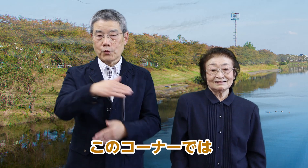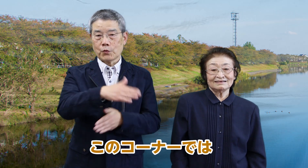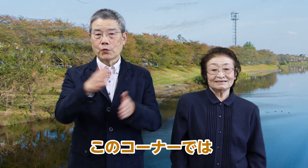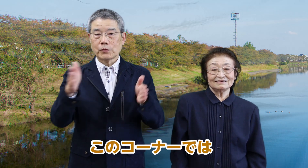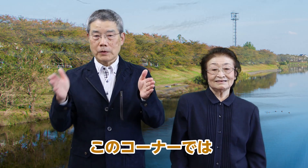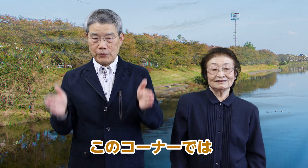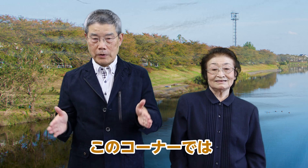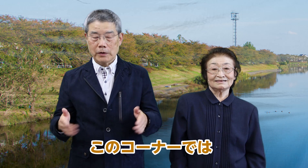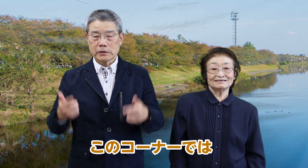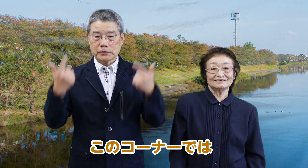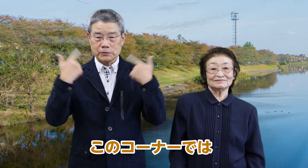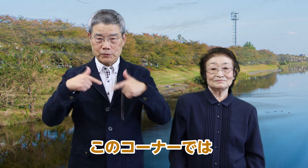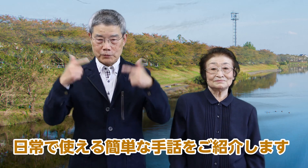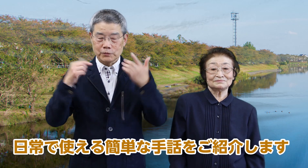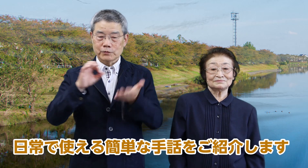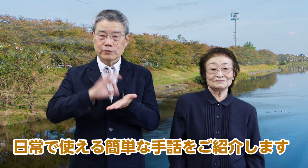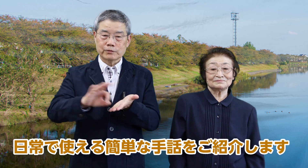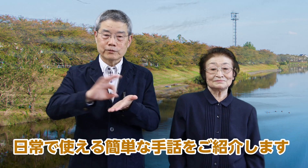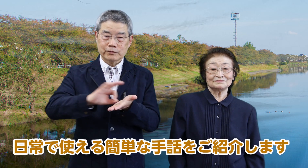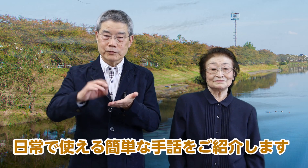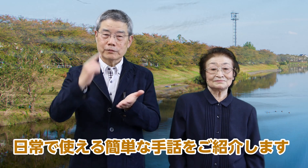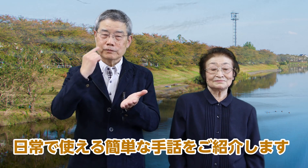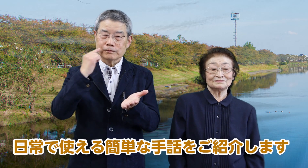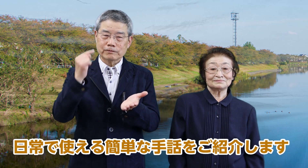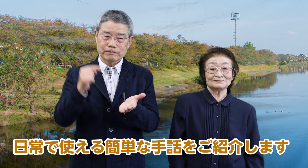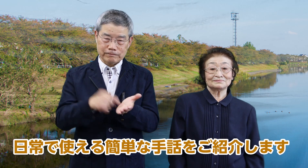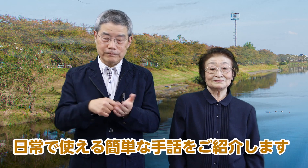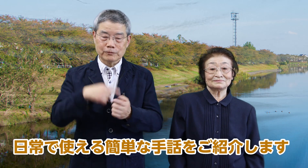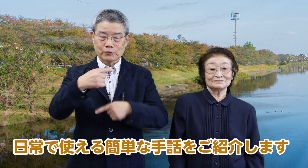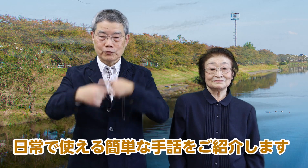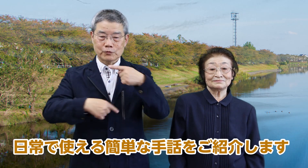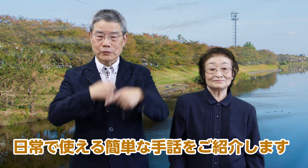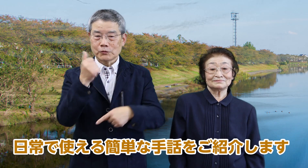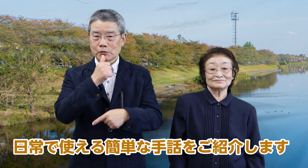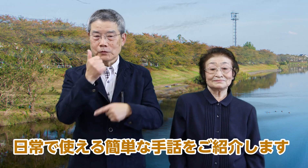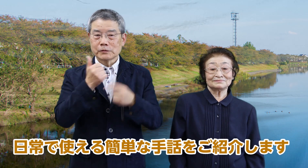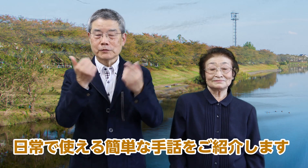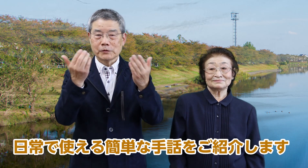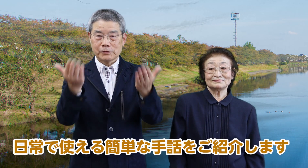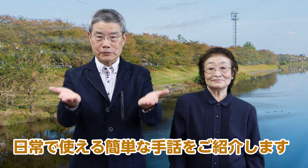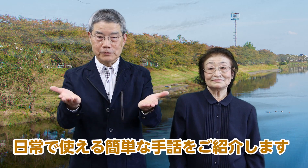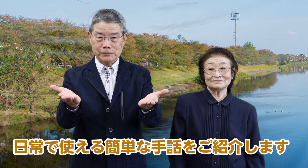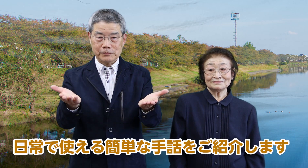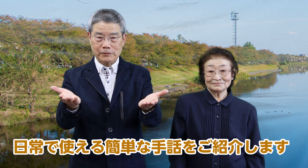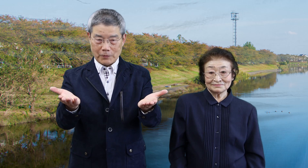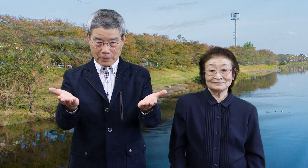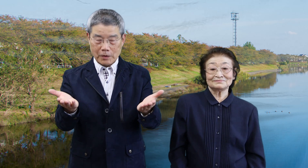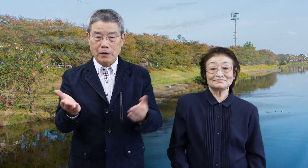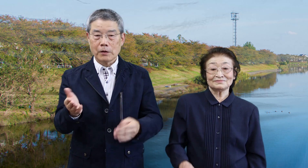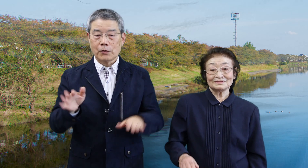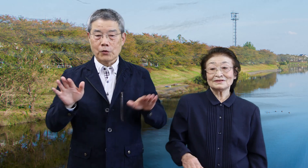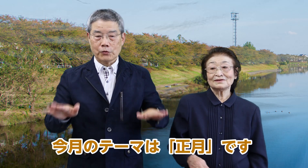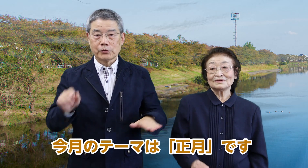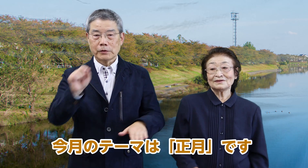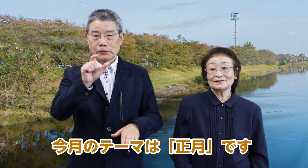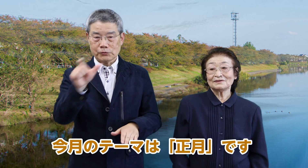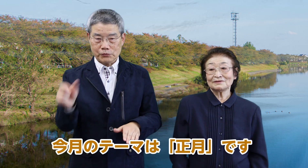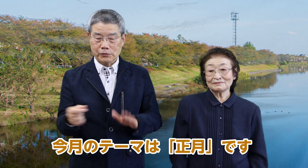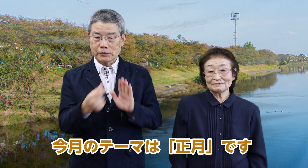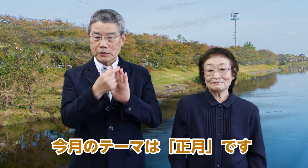このコーナーでは日常で使える簡単な手話をご紹介します。今月のテ